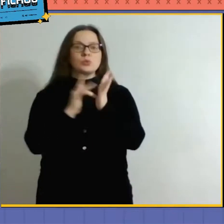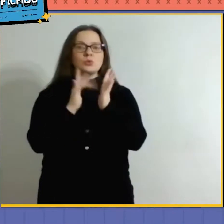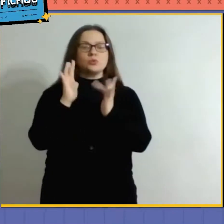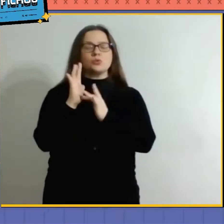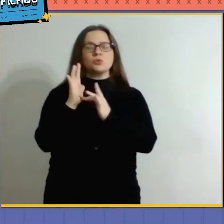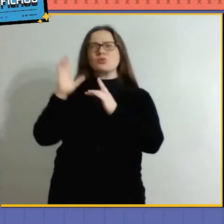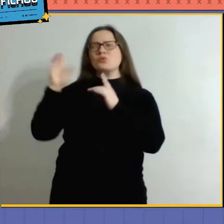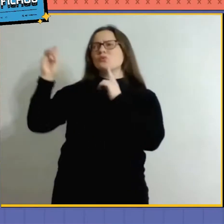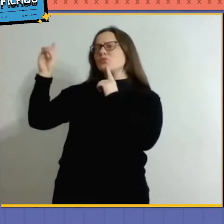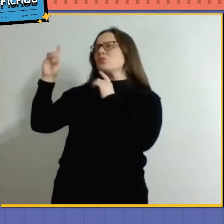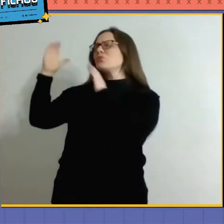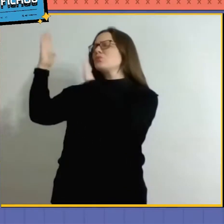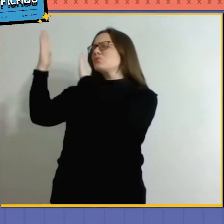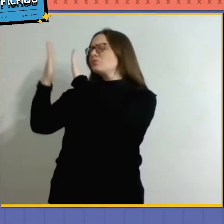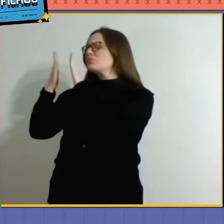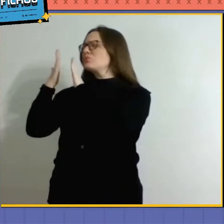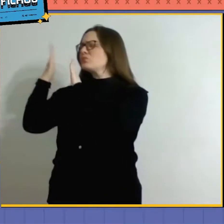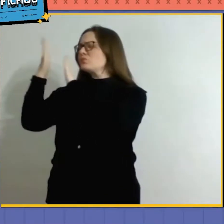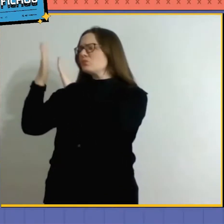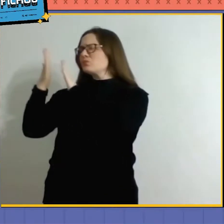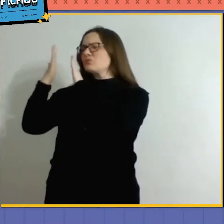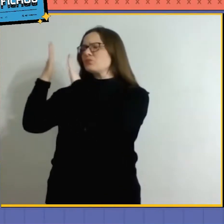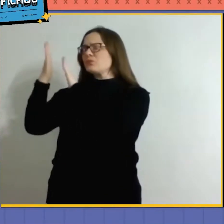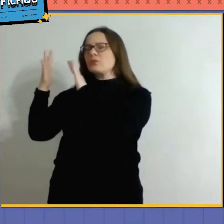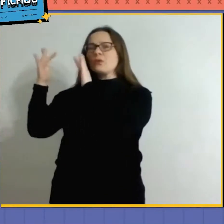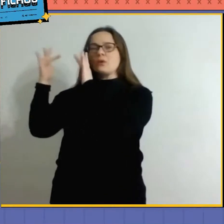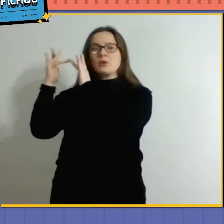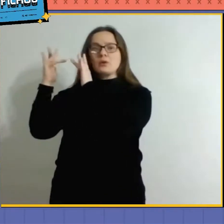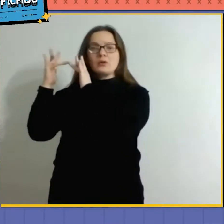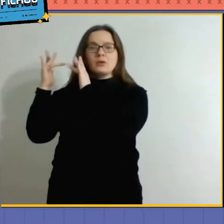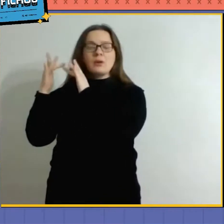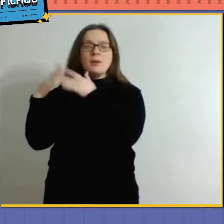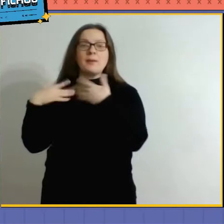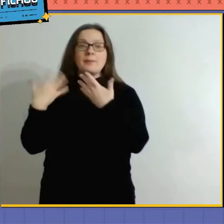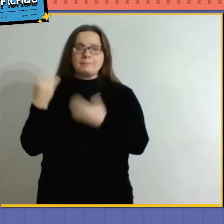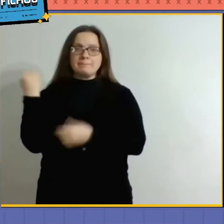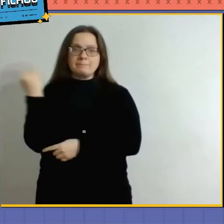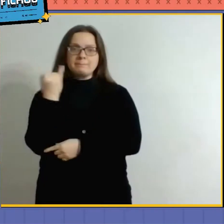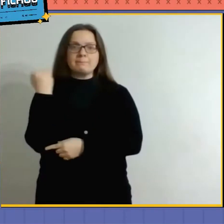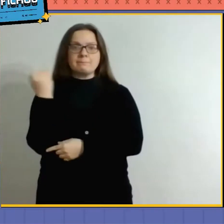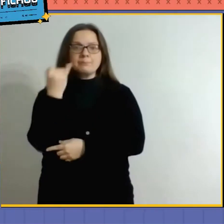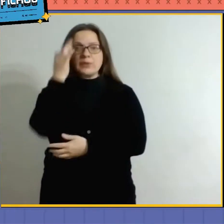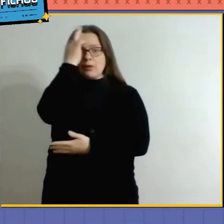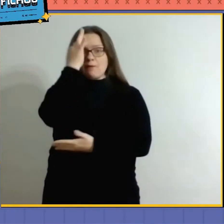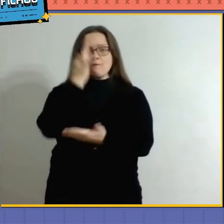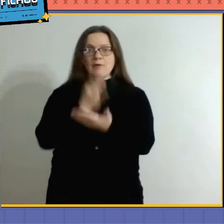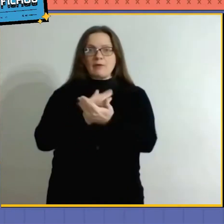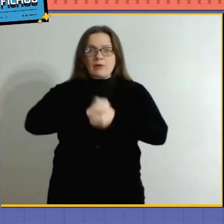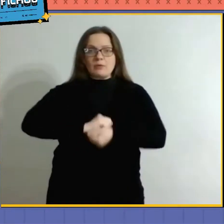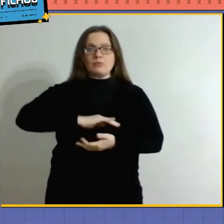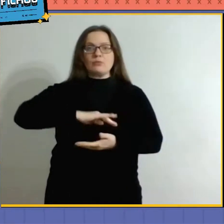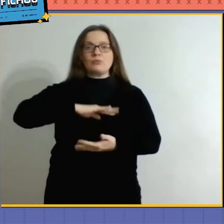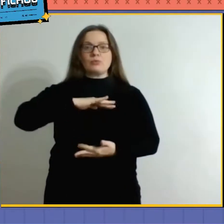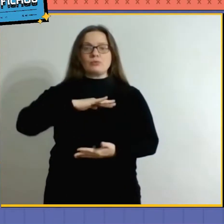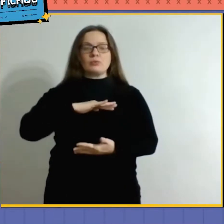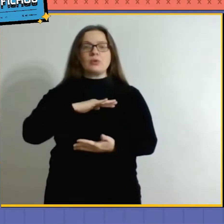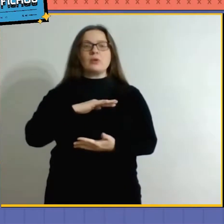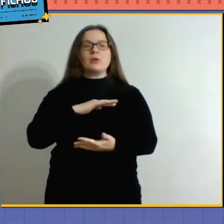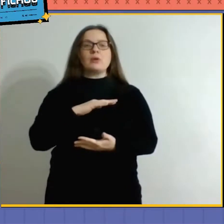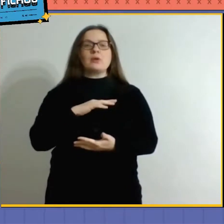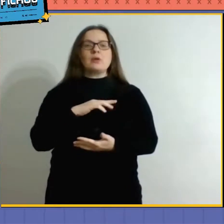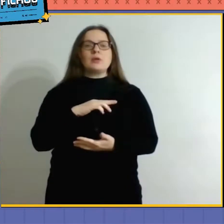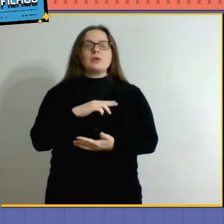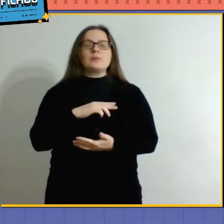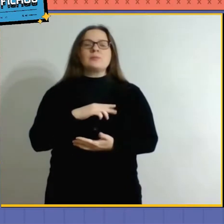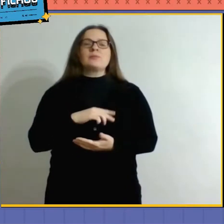ele você vai aumentar a sua fé Isso é de extrema importância e a mensagem dois falou exatamente como que a